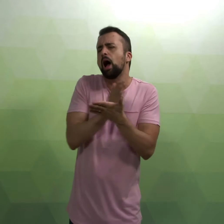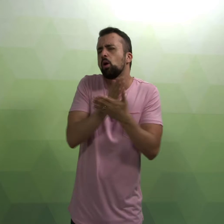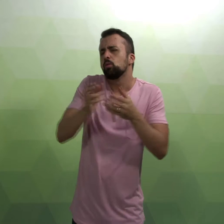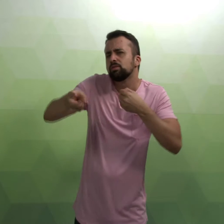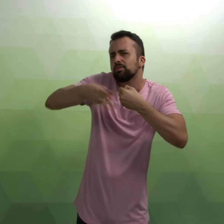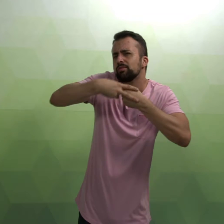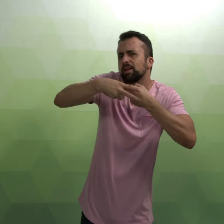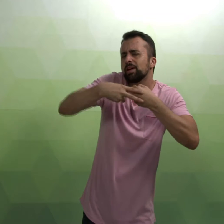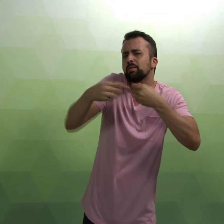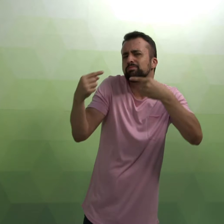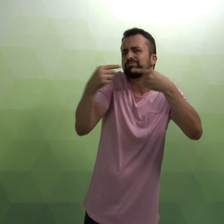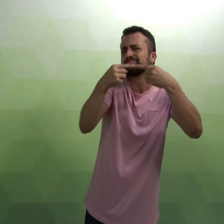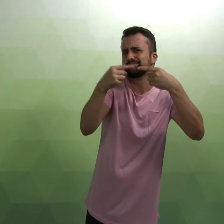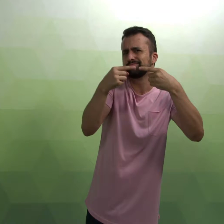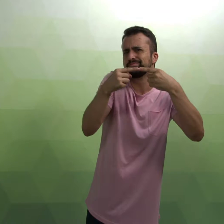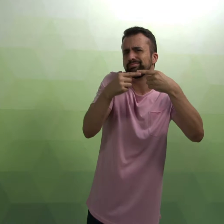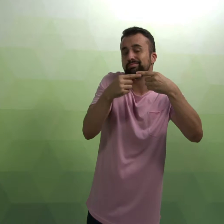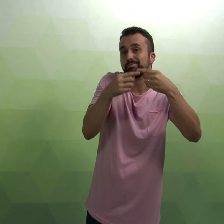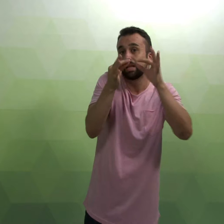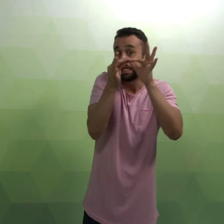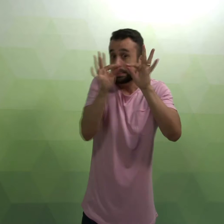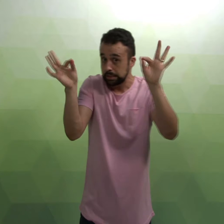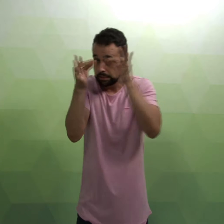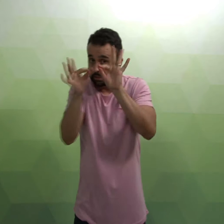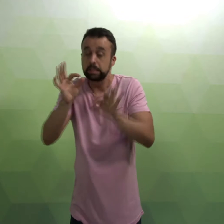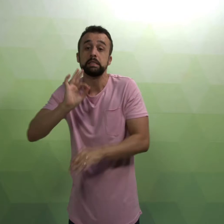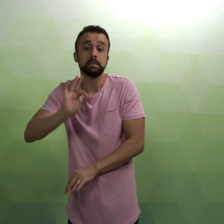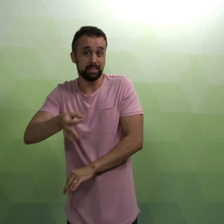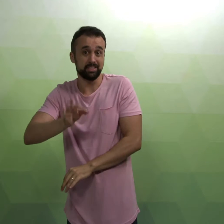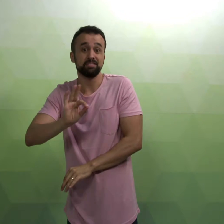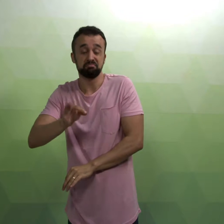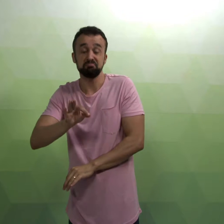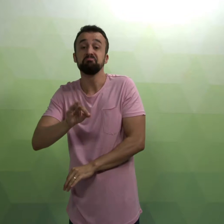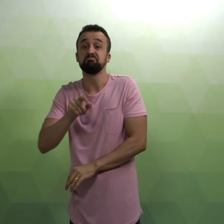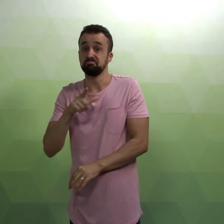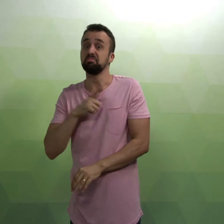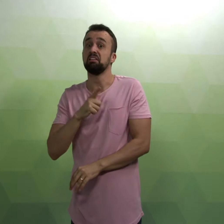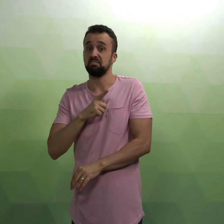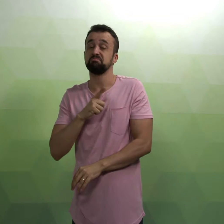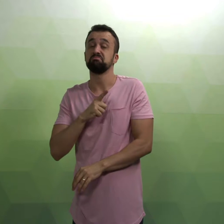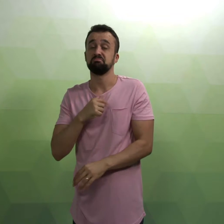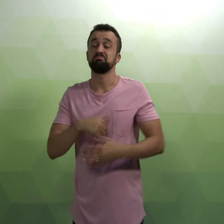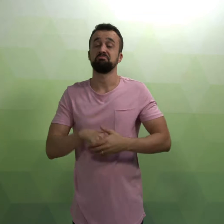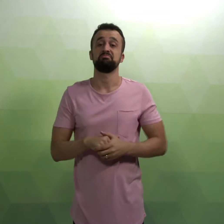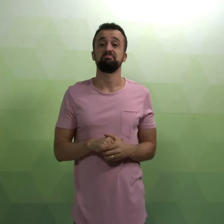além de alguns verbos de ligação, sintaticamente corretos.